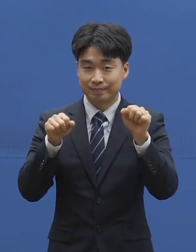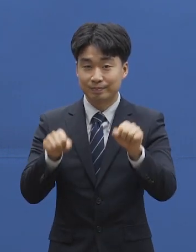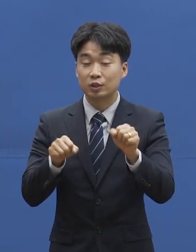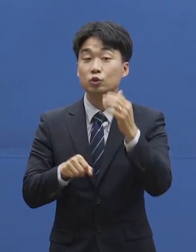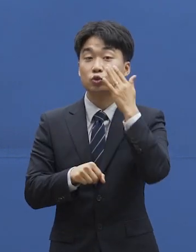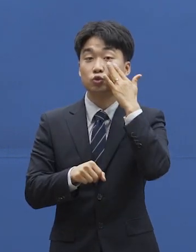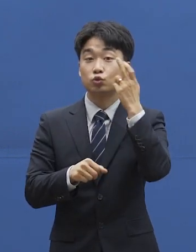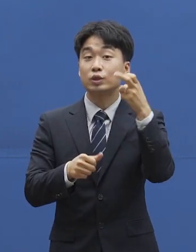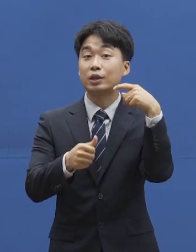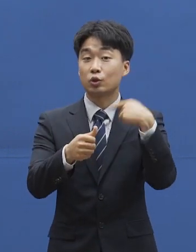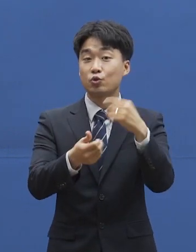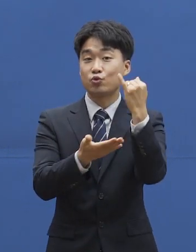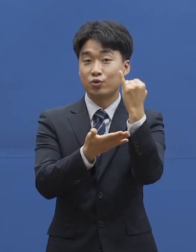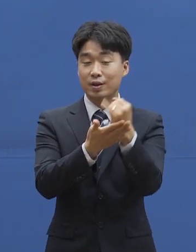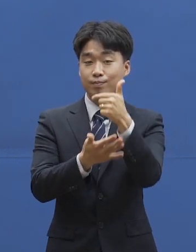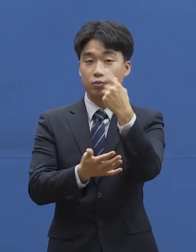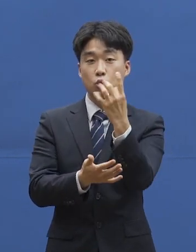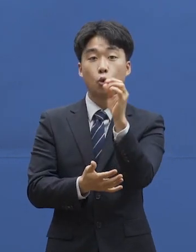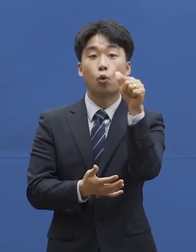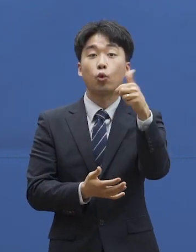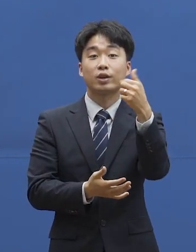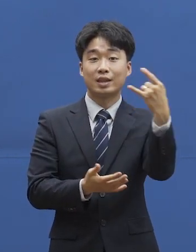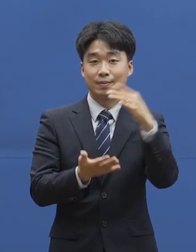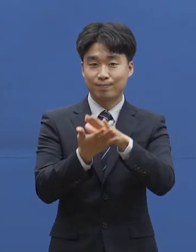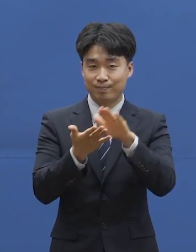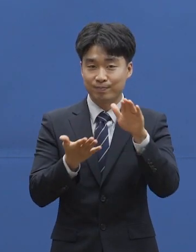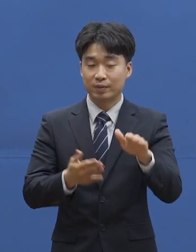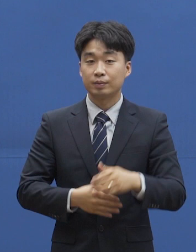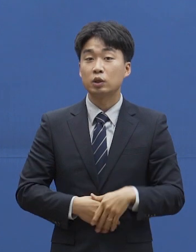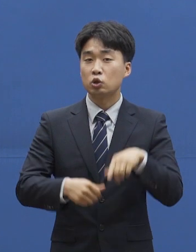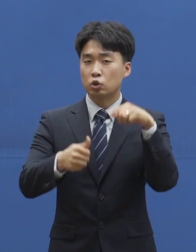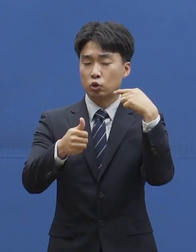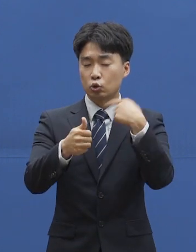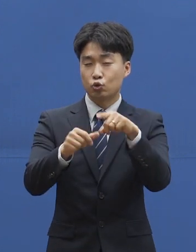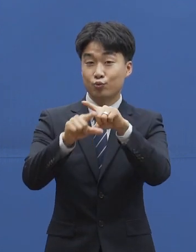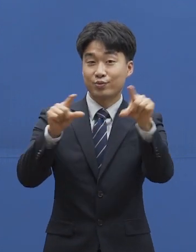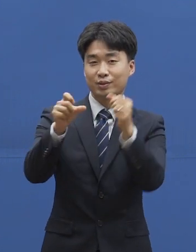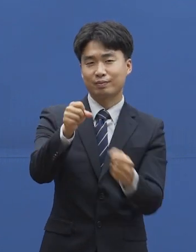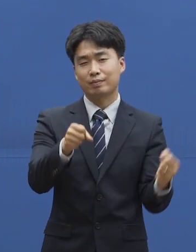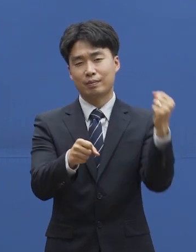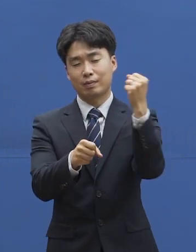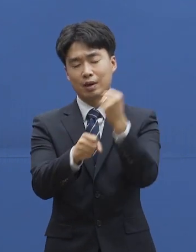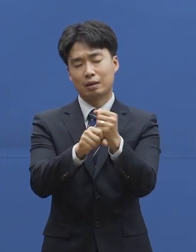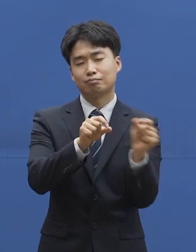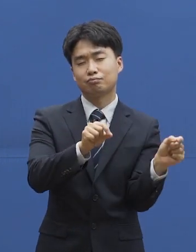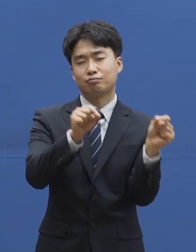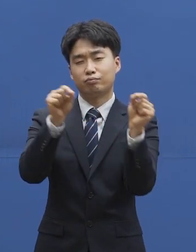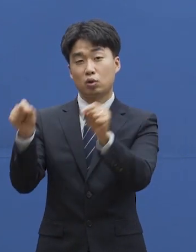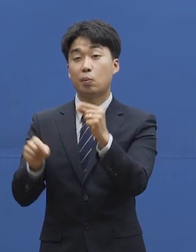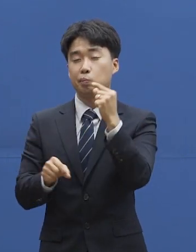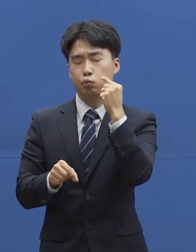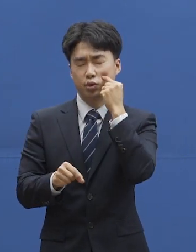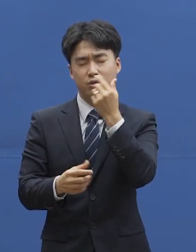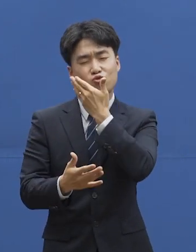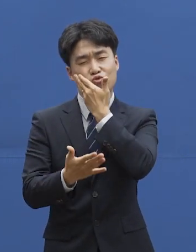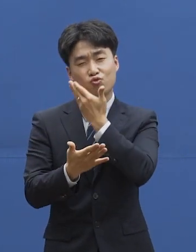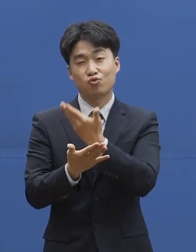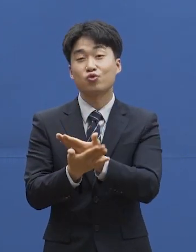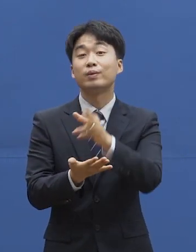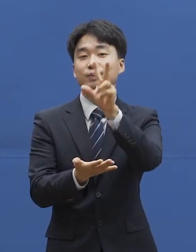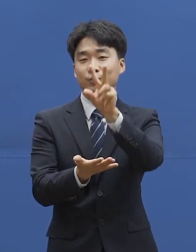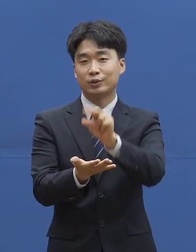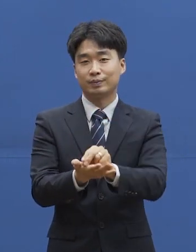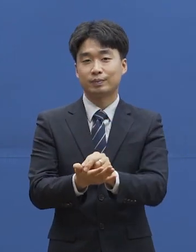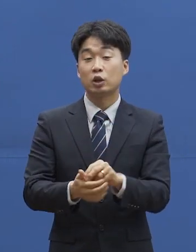안녕하십니까. 울산광역시 교육감 노옥희입니다. 교육일상 회복은 더 이상 미룰 수 없는 당면한